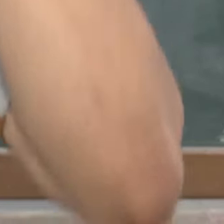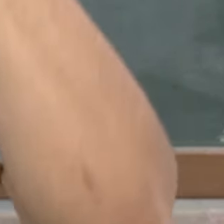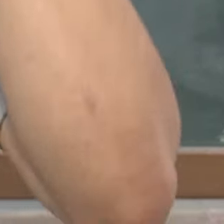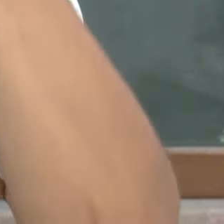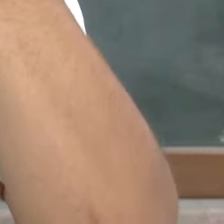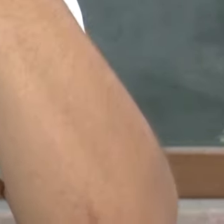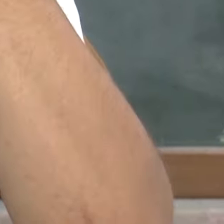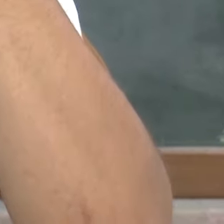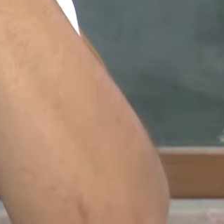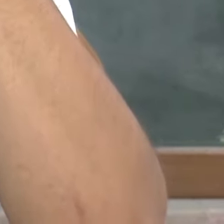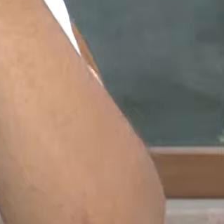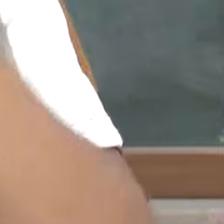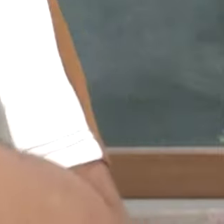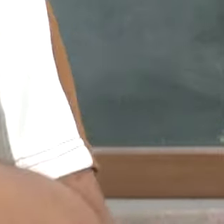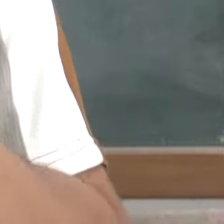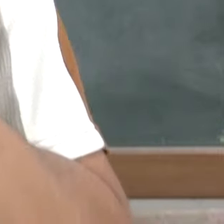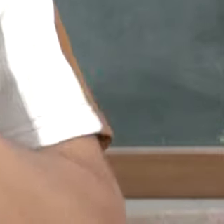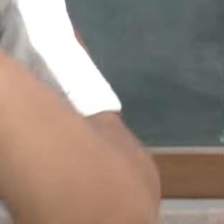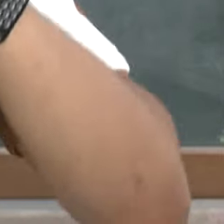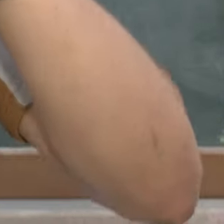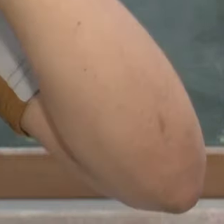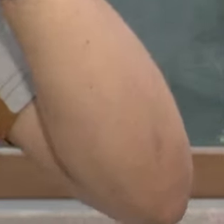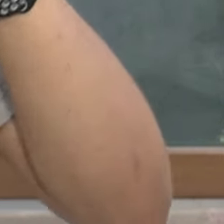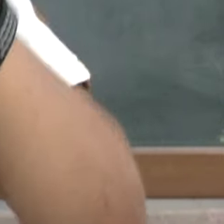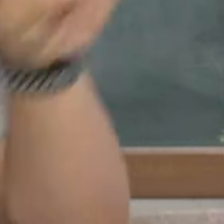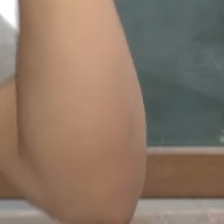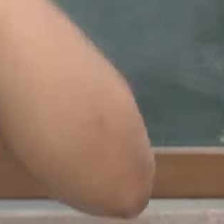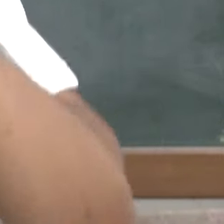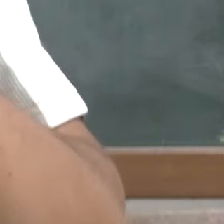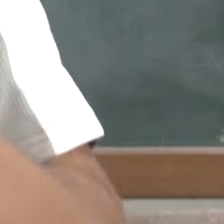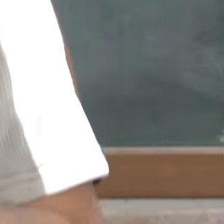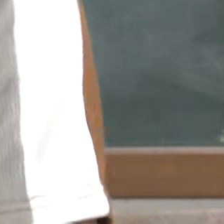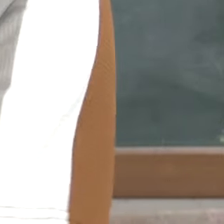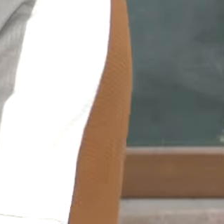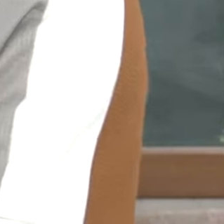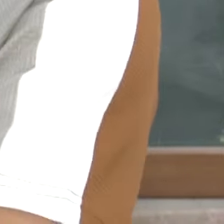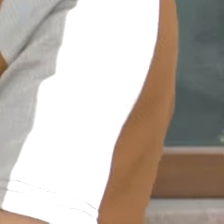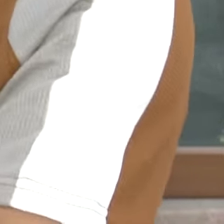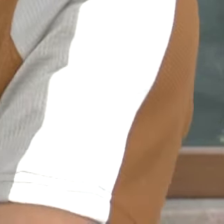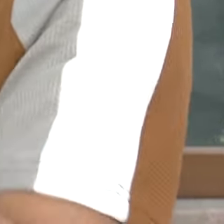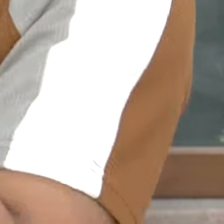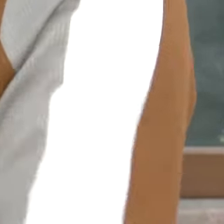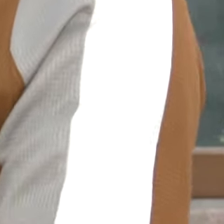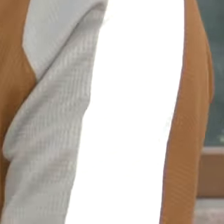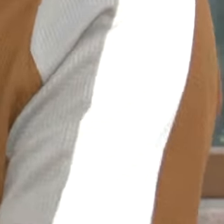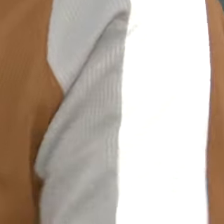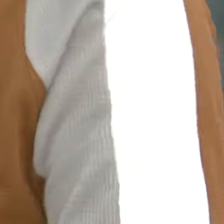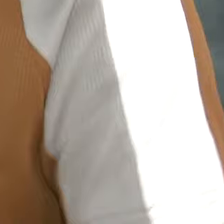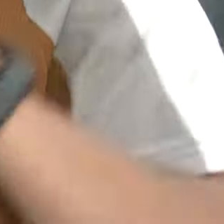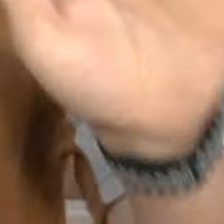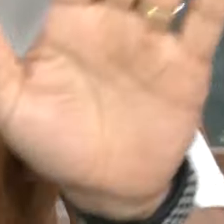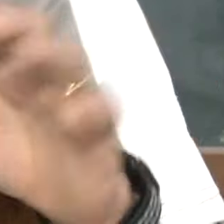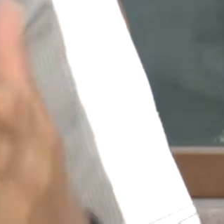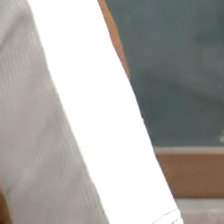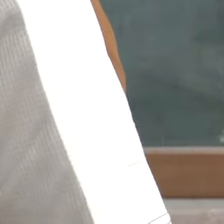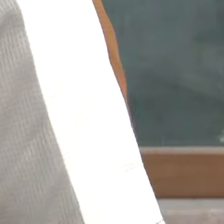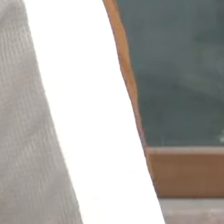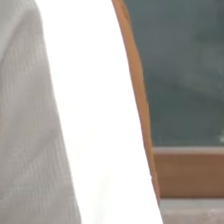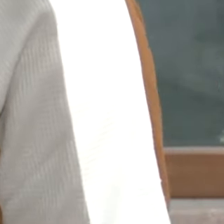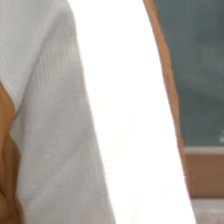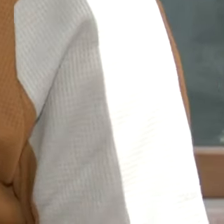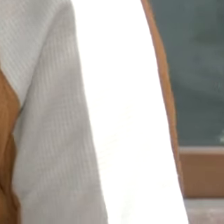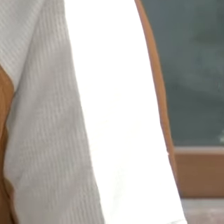pode ser aqui na testa, porque é uma pessoa, é um sinal próprio e relacionado à característica da pessoa. São duas